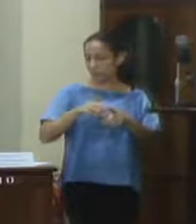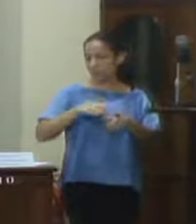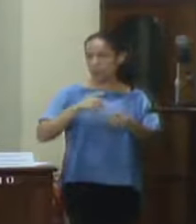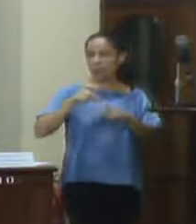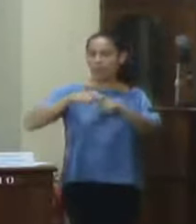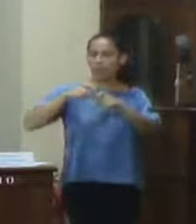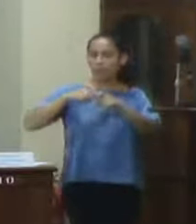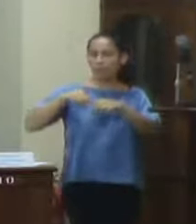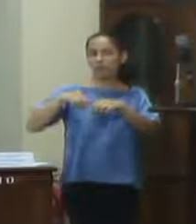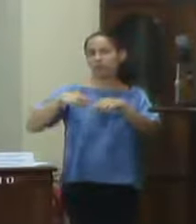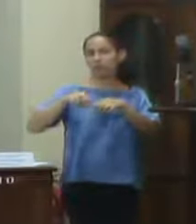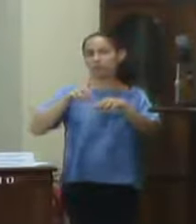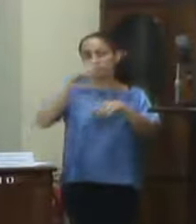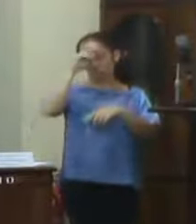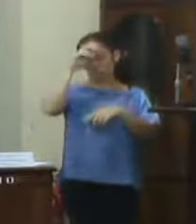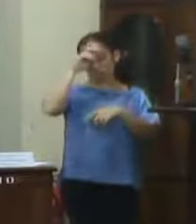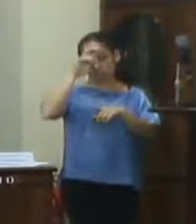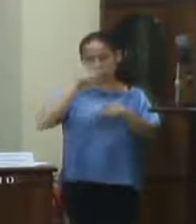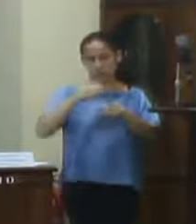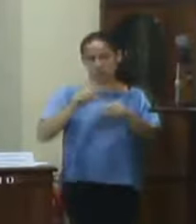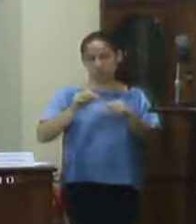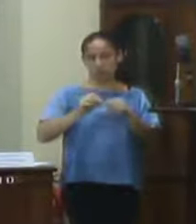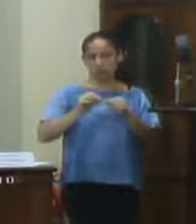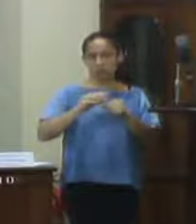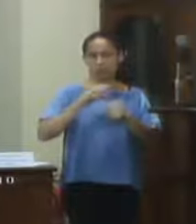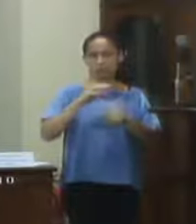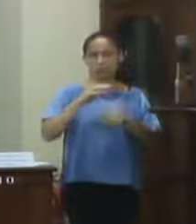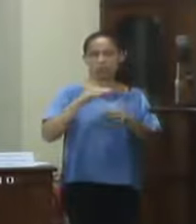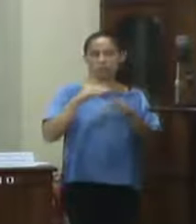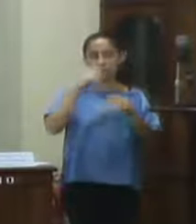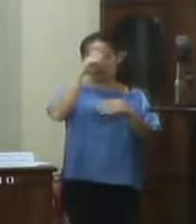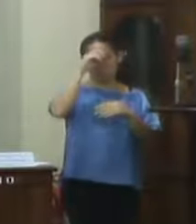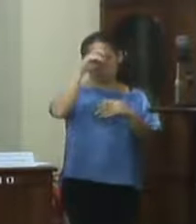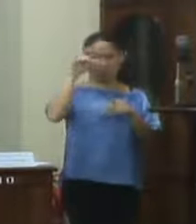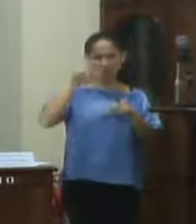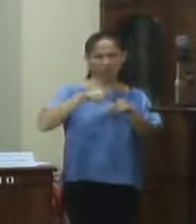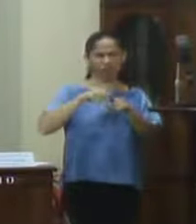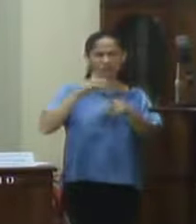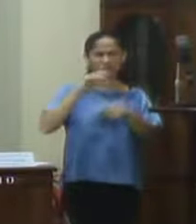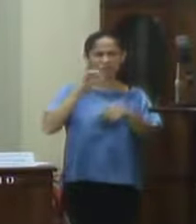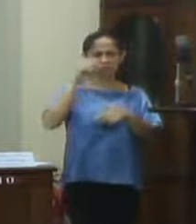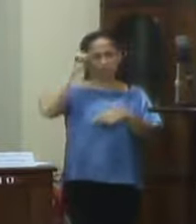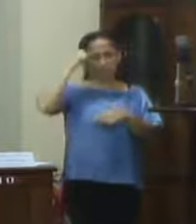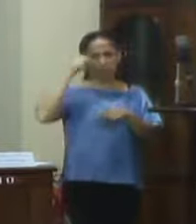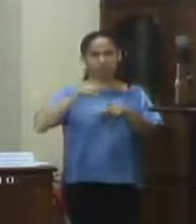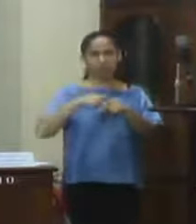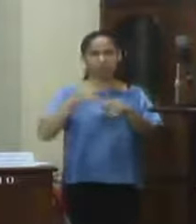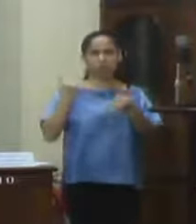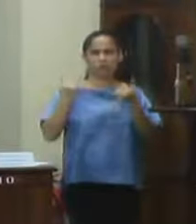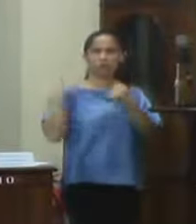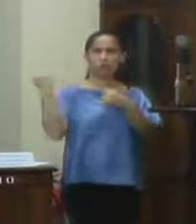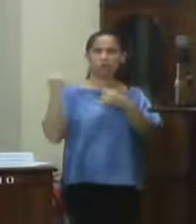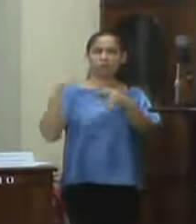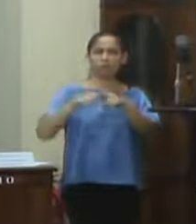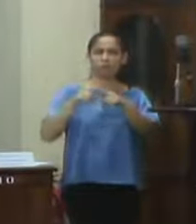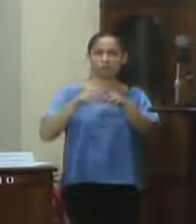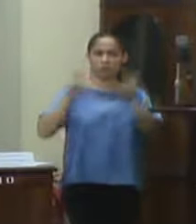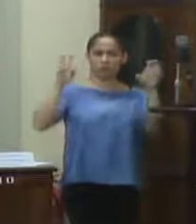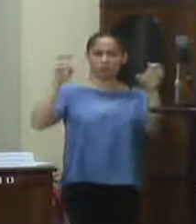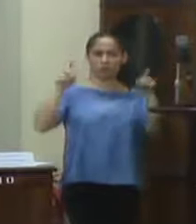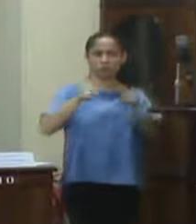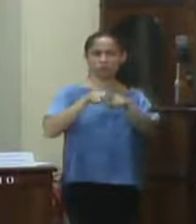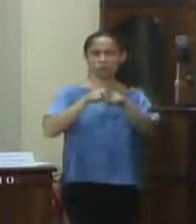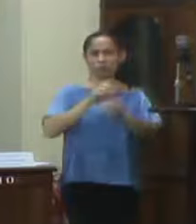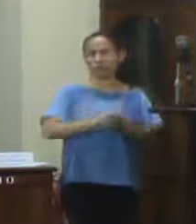médicos hospitalares realizados pela Santa Casa da Misericórdia da cidade do Rio Preto, é de fundamental importância a aprovação da matéria pelos nobres